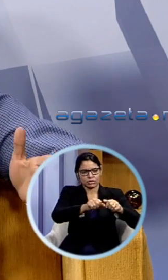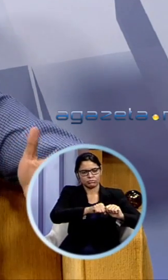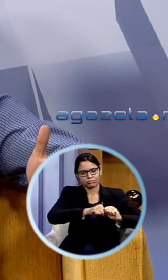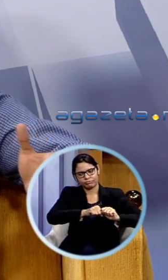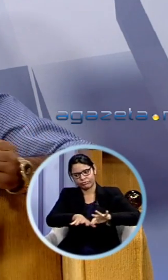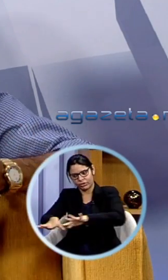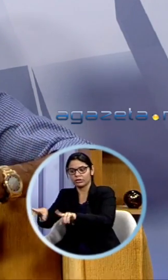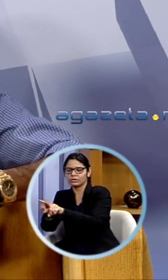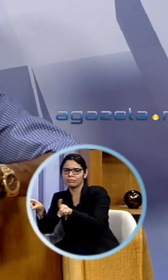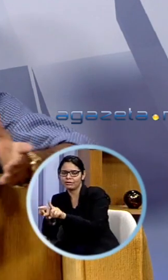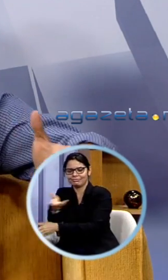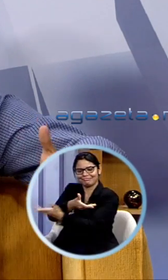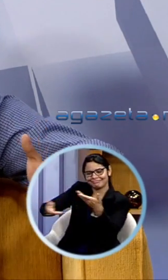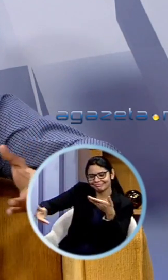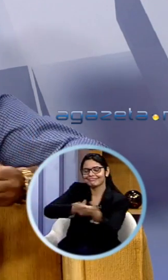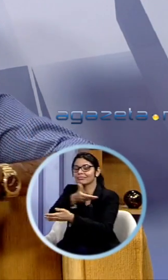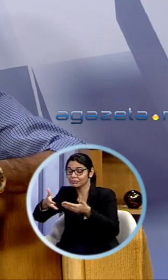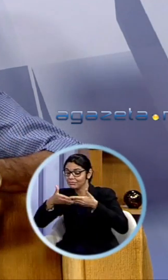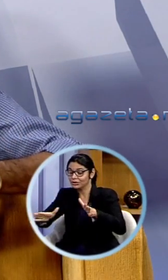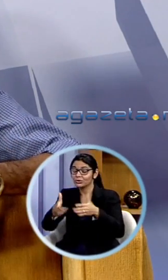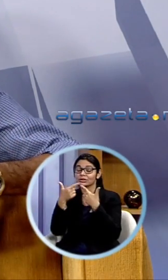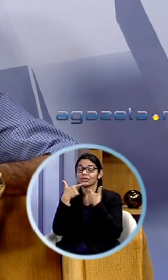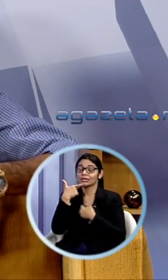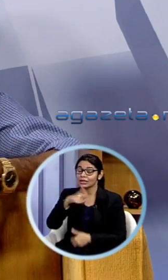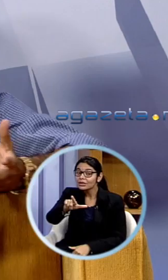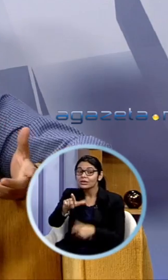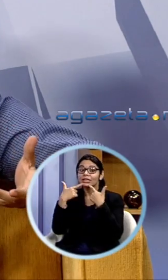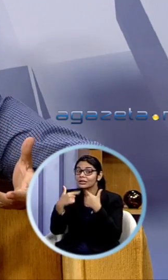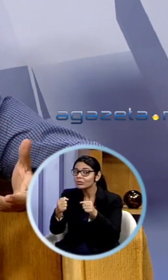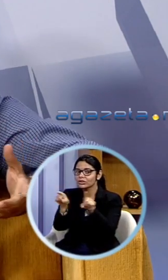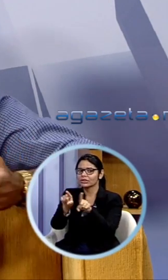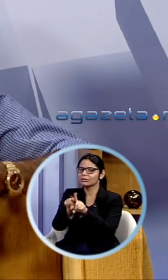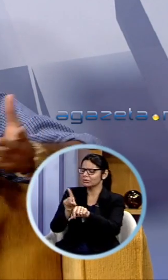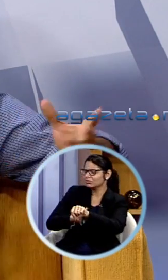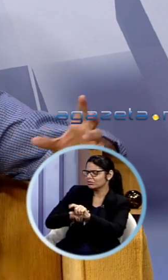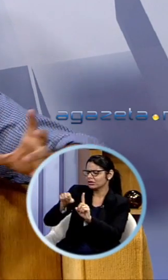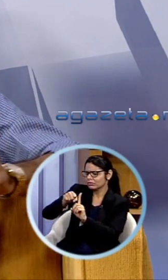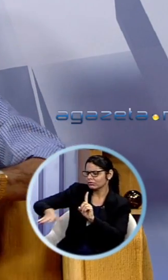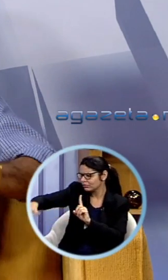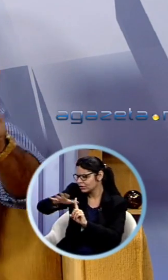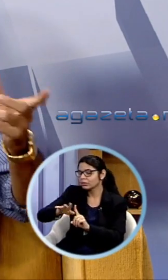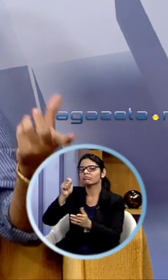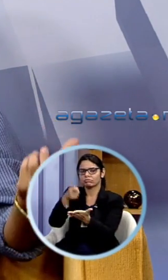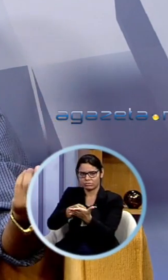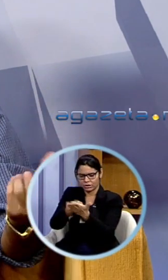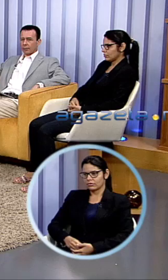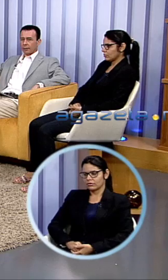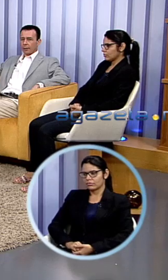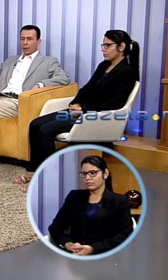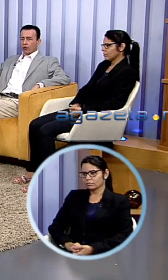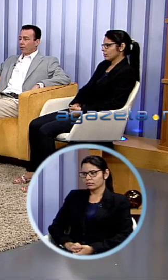Mão Dupla né é se é uma abertura linguística se é uma uma situação de inclusão essa situação tem que existir para os dois